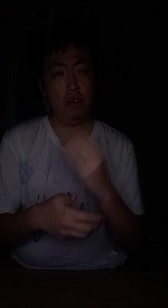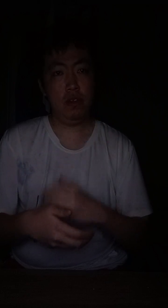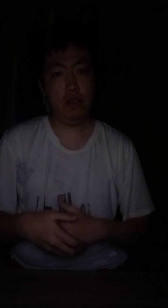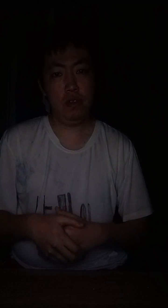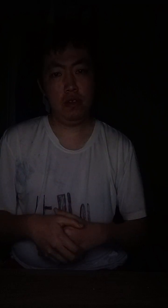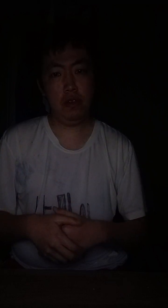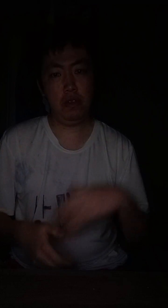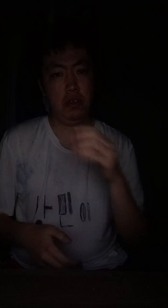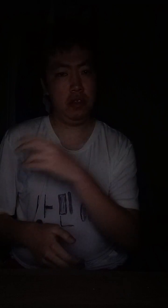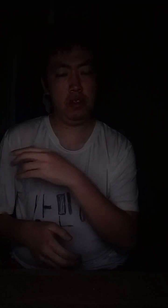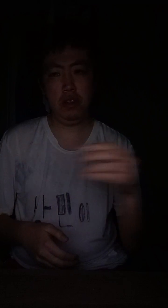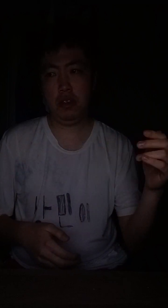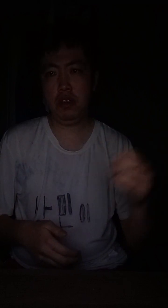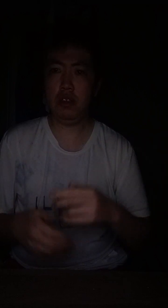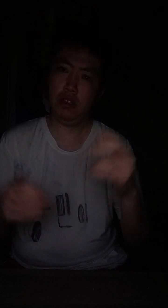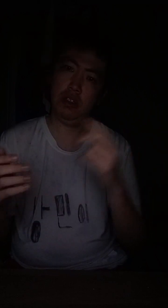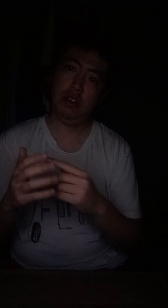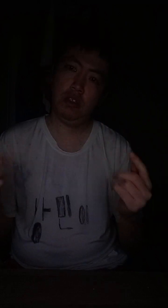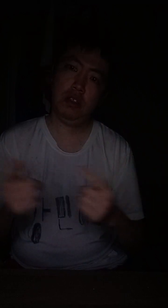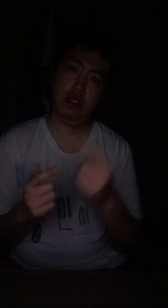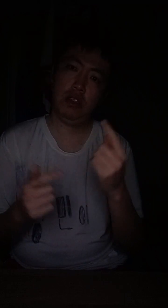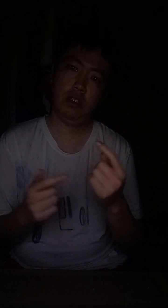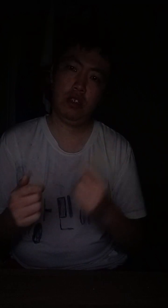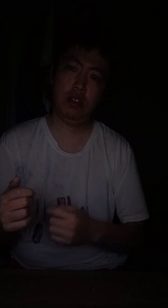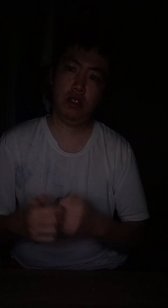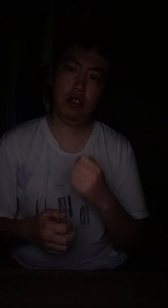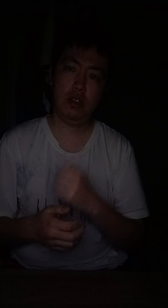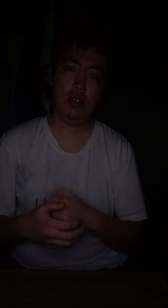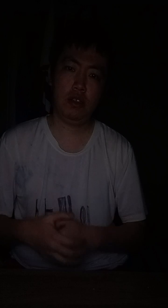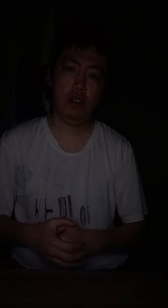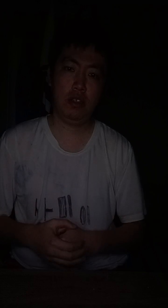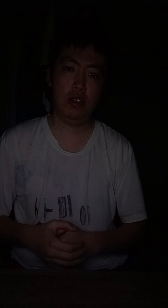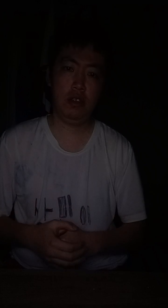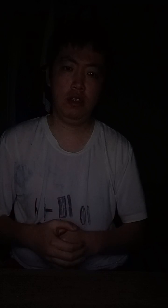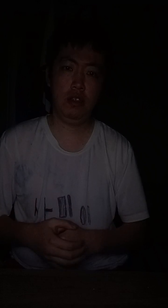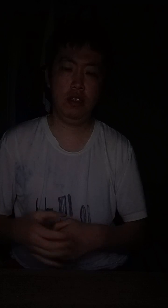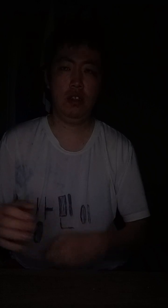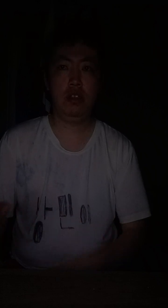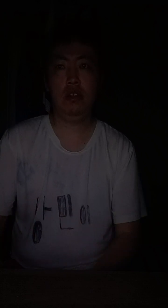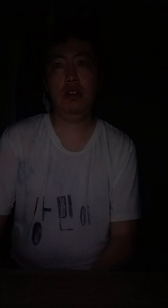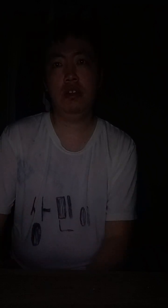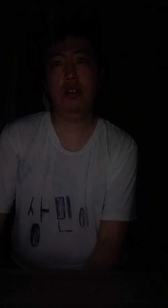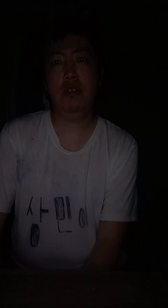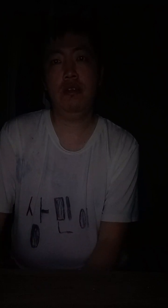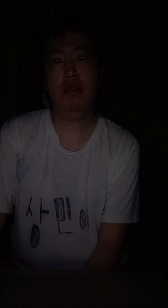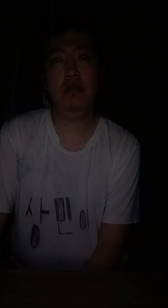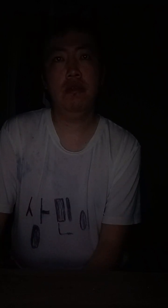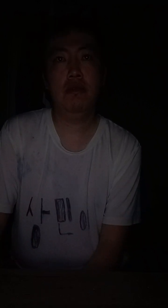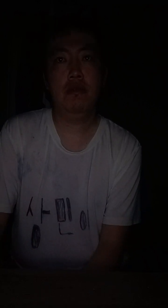등 KBS의 위법 상태 해소에 진력을 다하겠다고 밝혔습니다. MBC 뉴스 이혜리입니다.